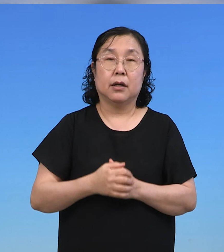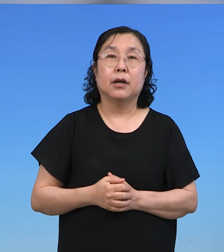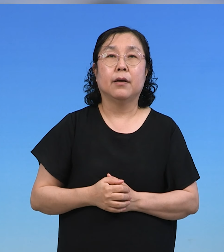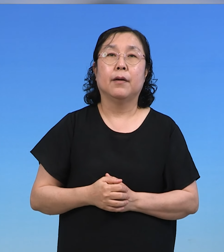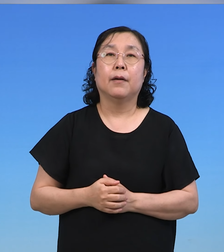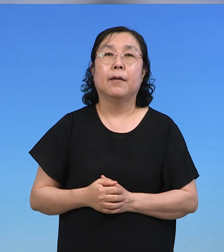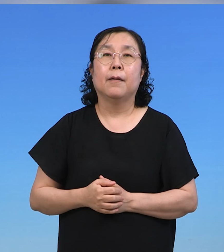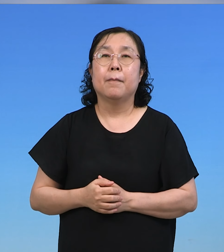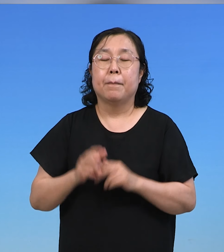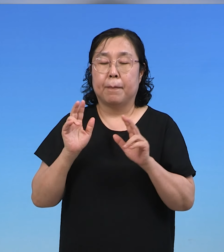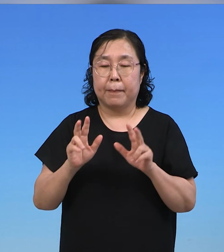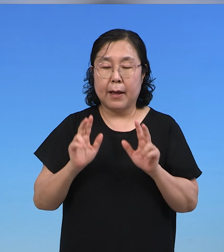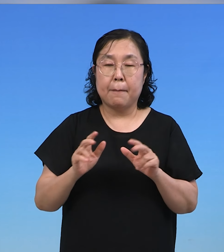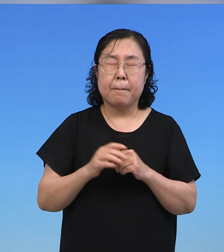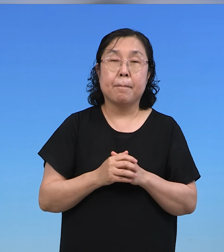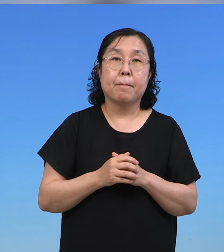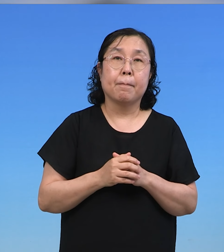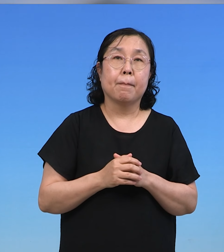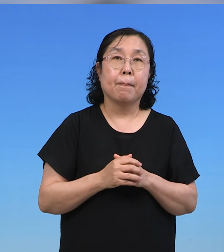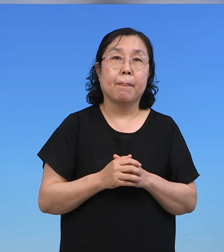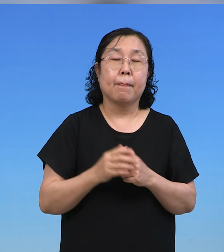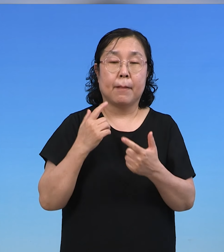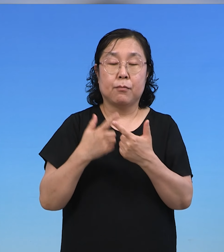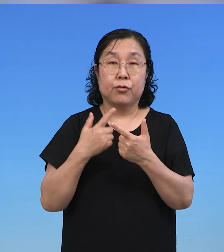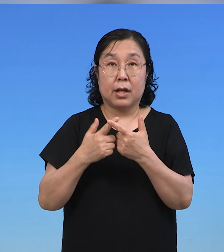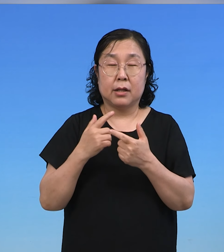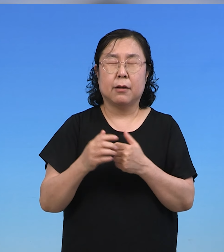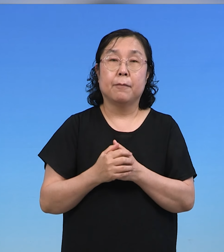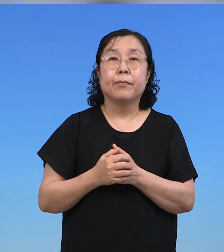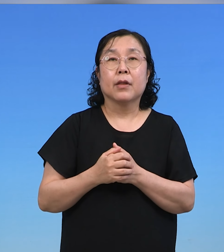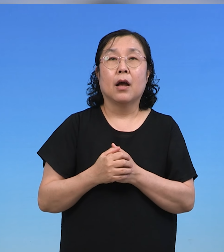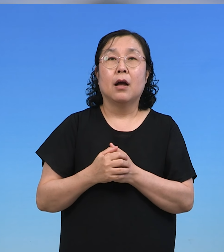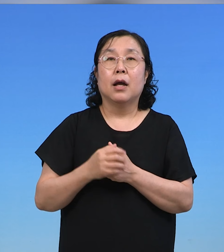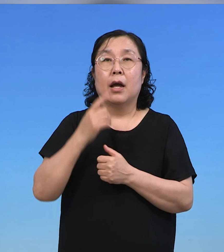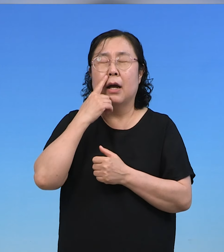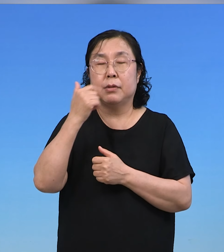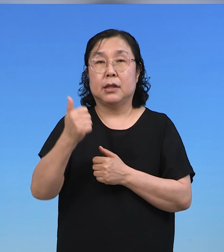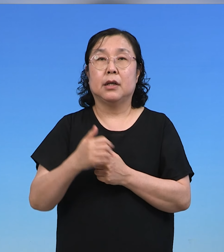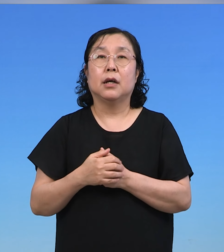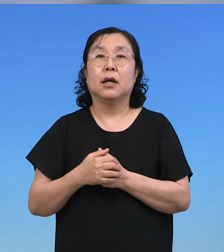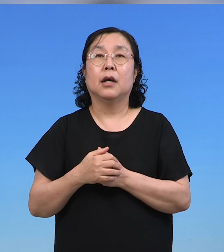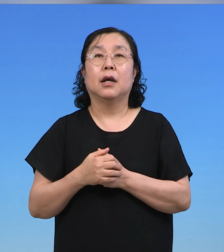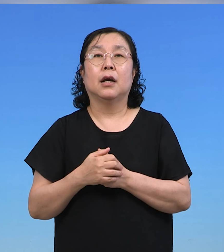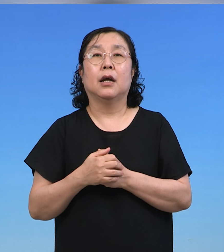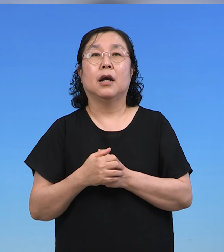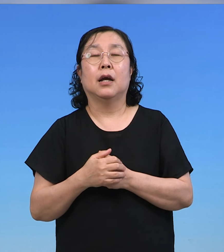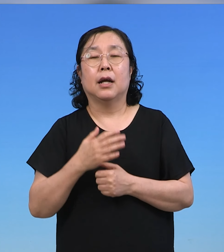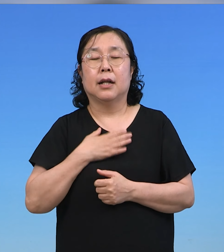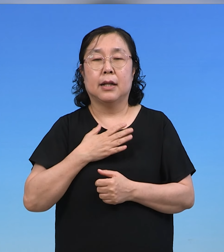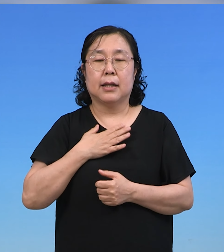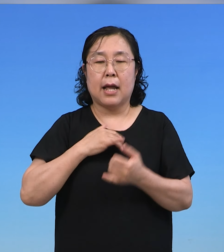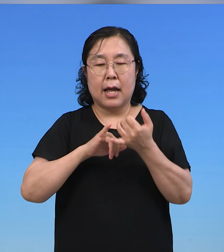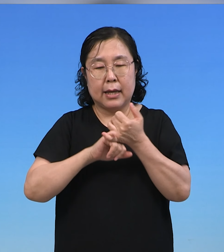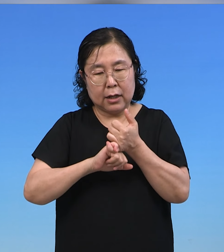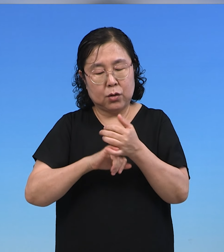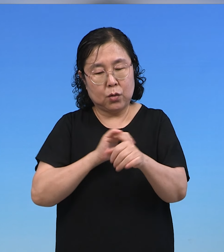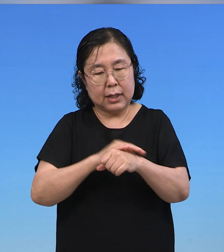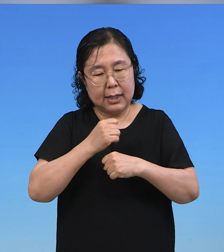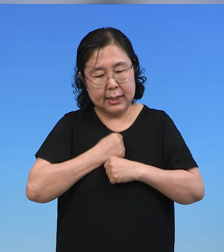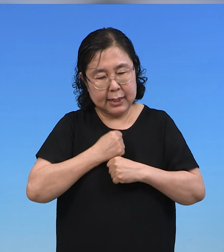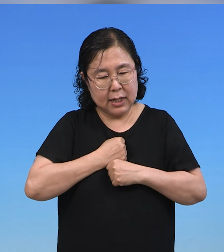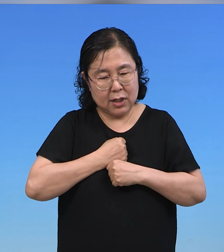아버지, 이제 그 배경이 부산이니까 경상도 사투리죠. 아버지, 내 약속 잘